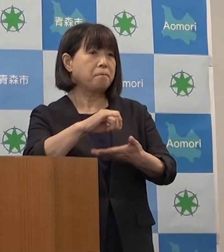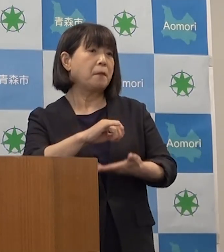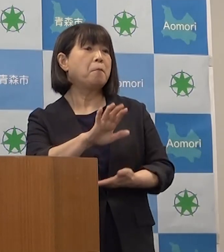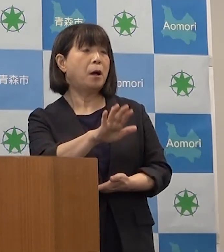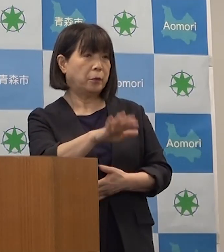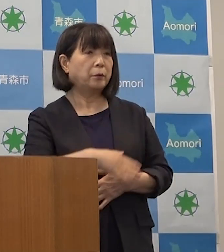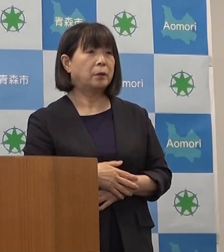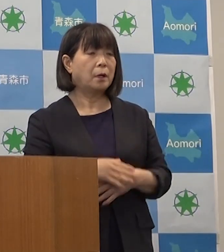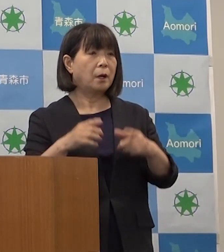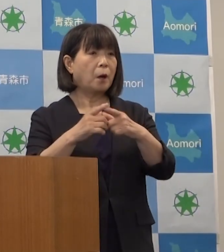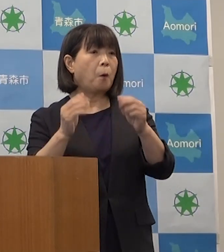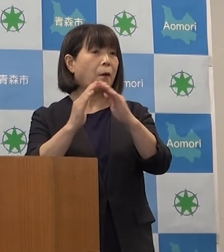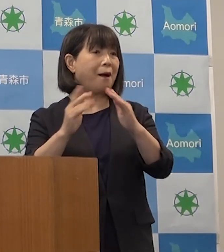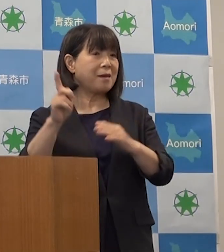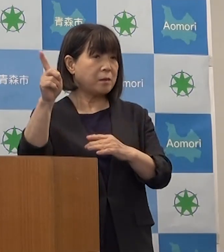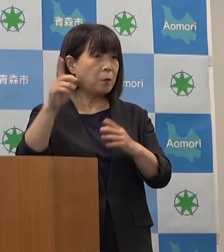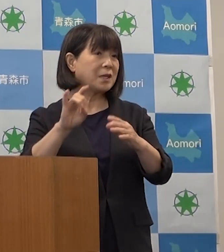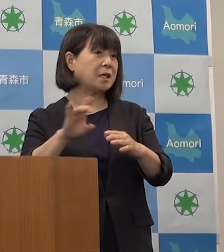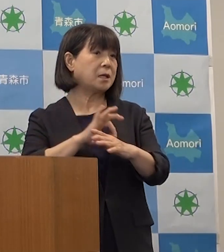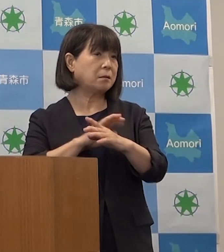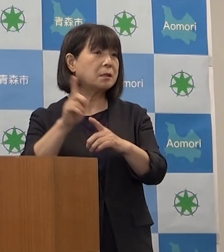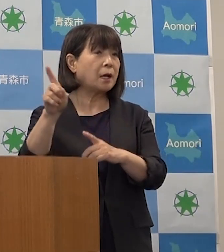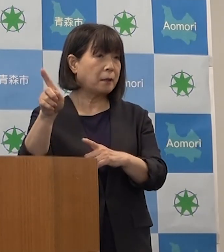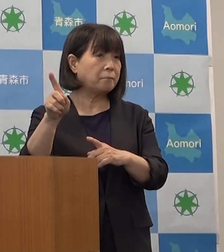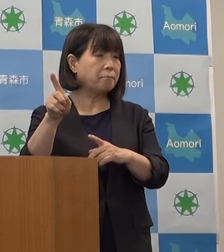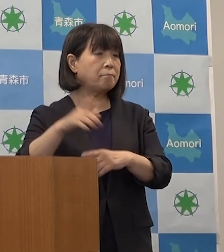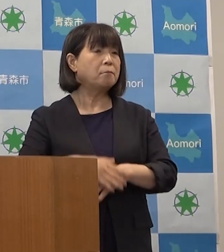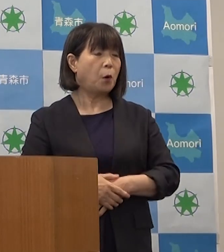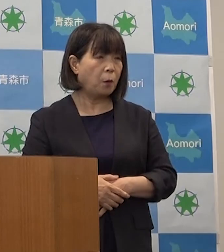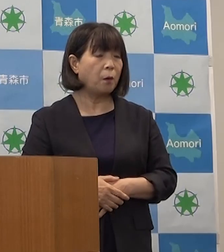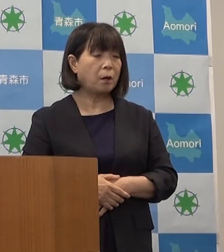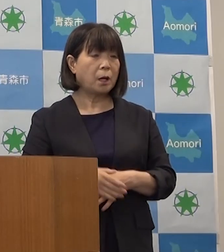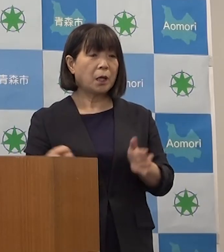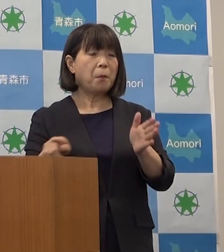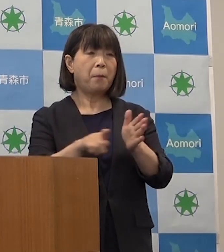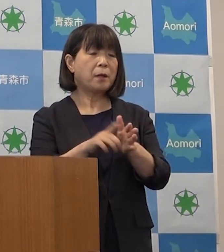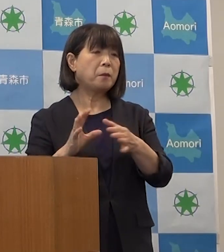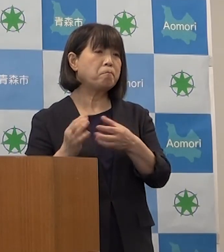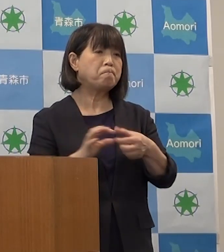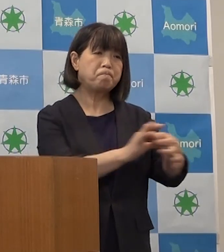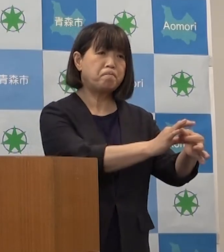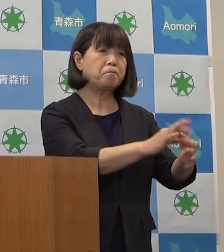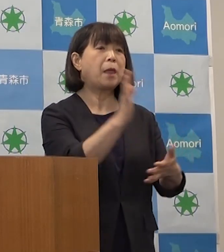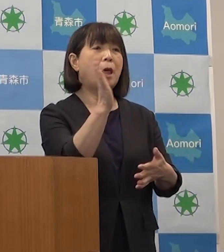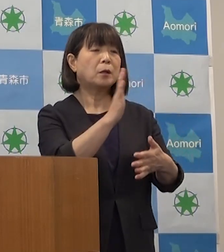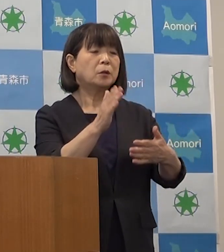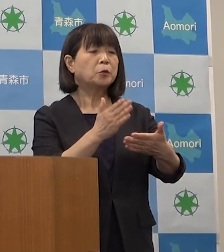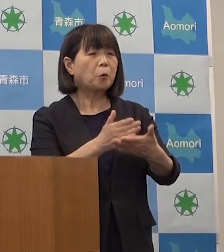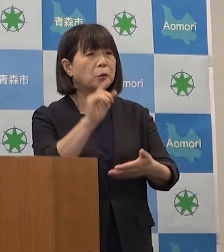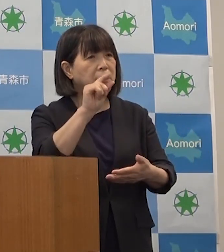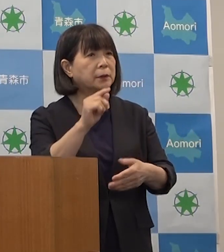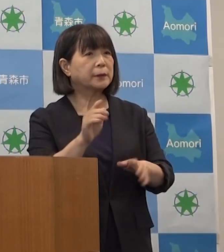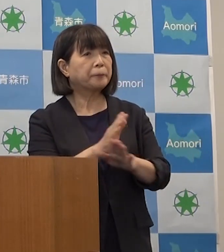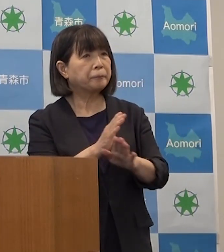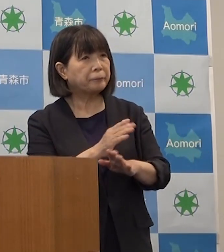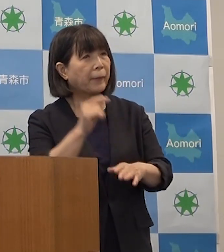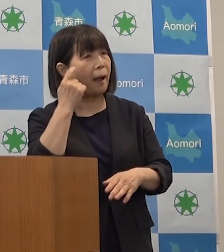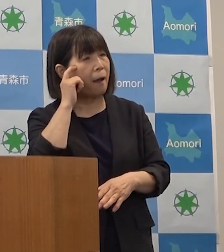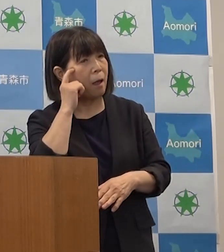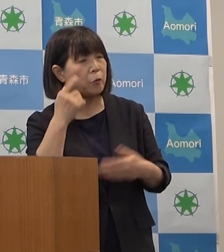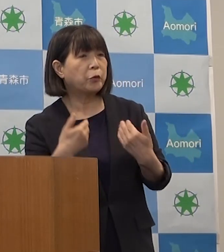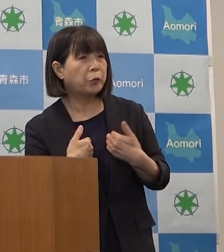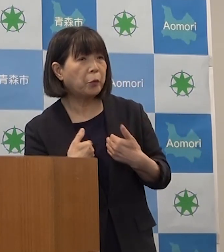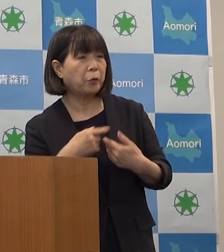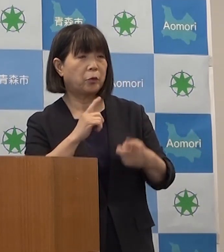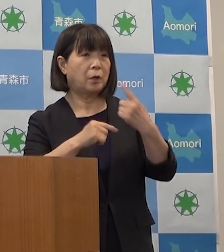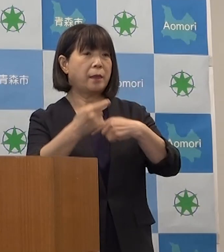会議員の方からも今のまま進めるのではなくて一旦立ち止まるべきだというような意見も出ていますけれども、市